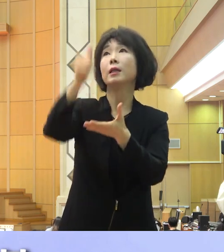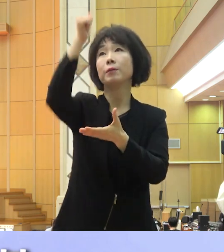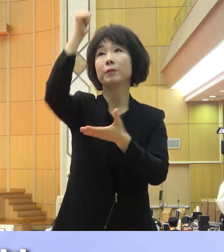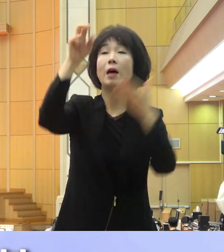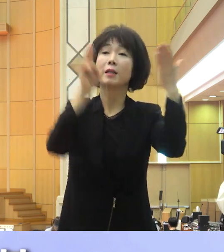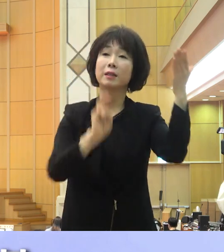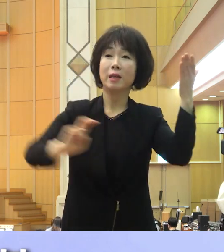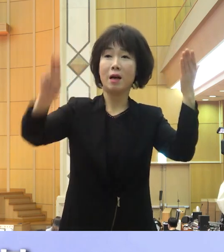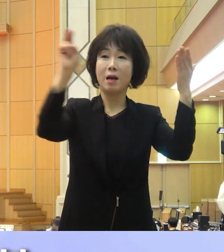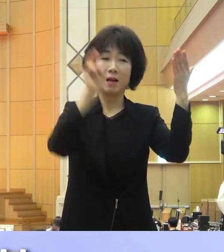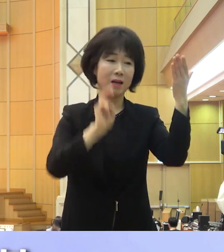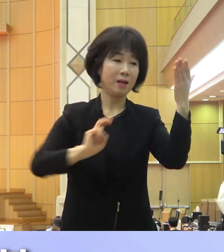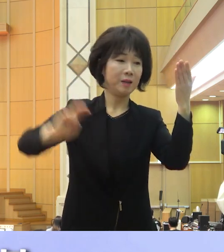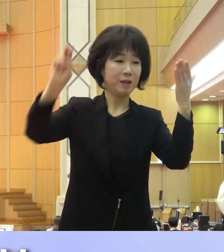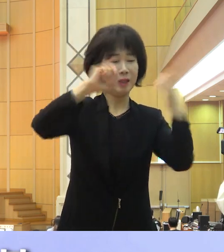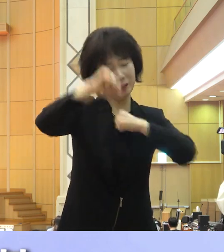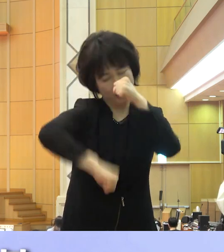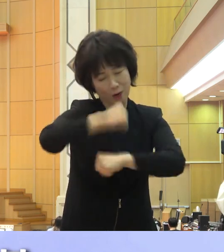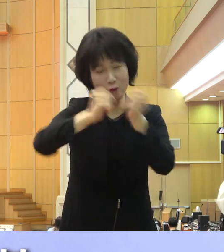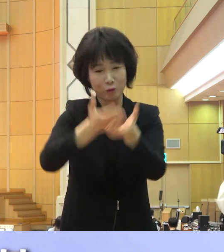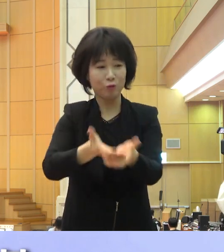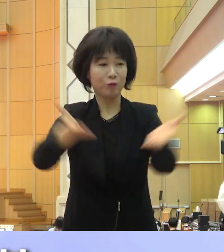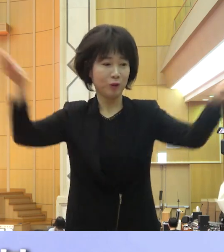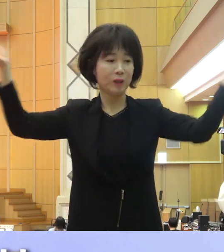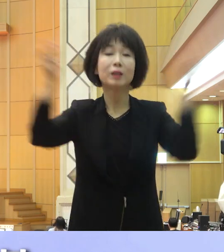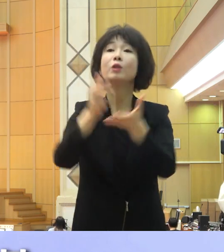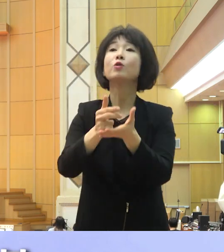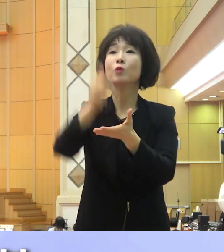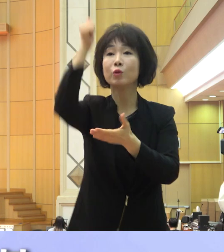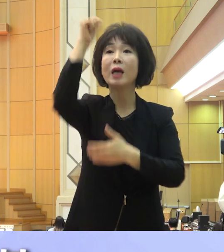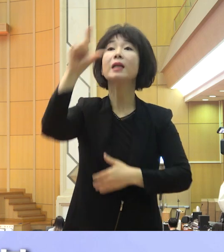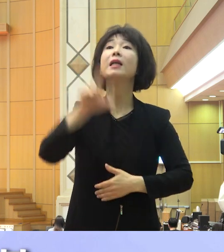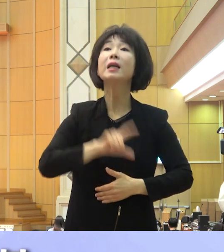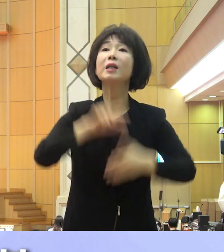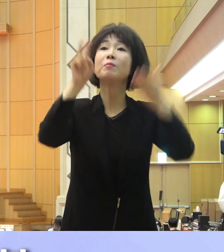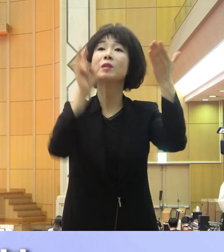주가 자유케 하리. 주의 이름